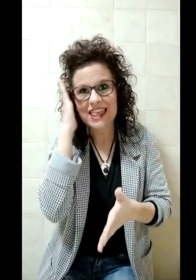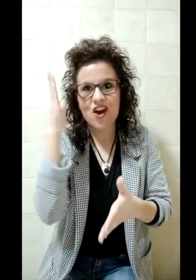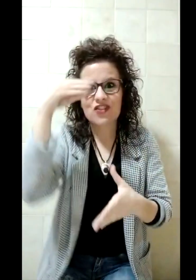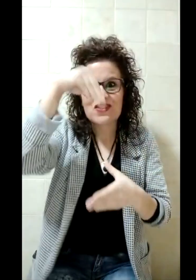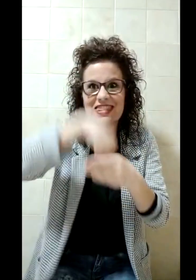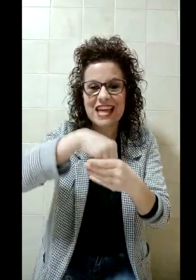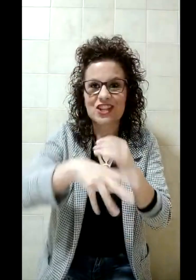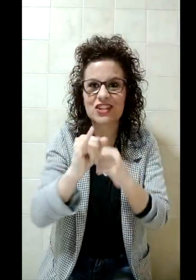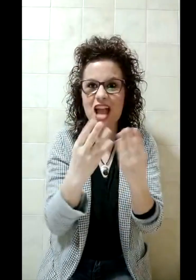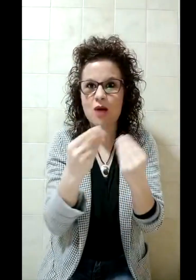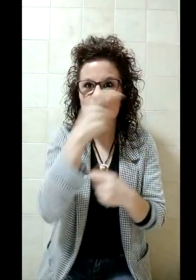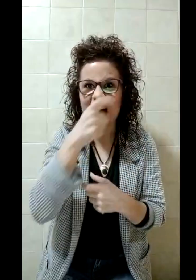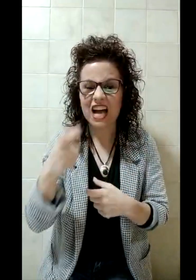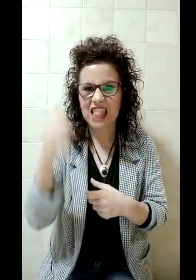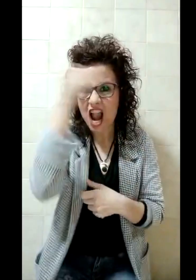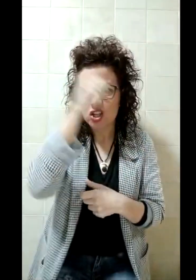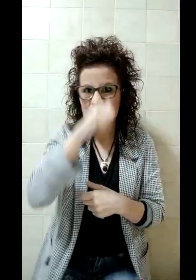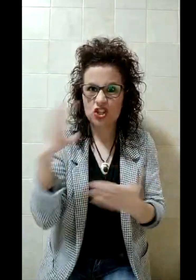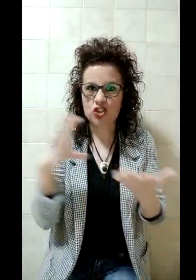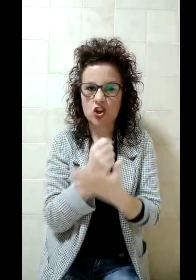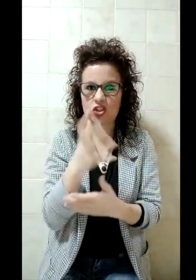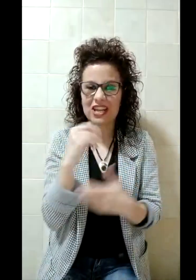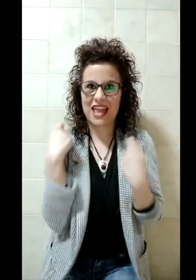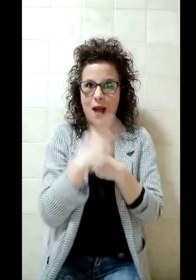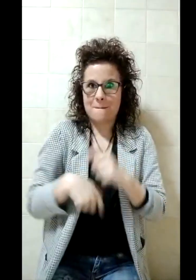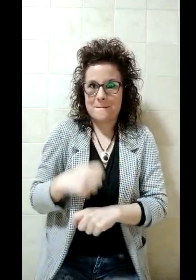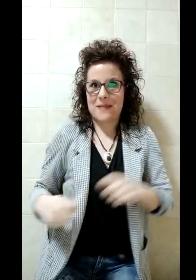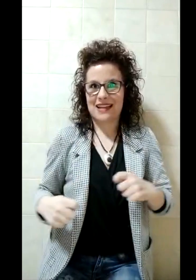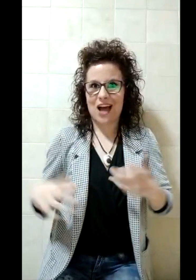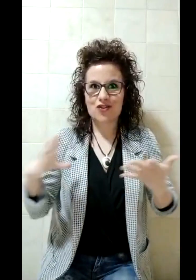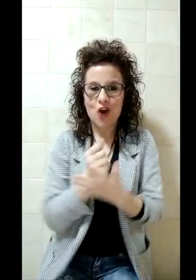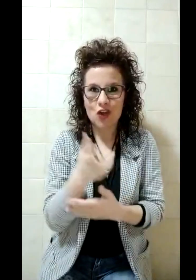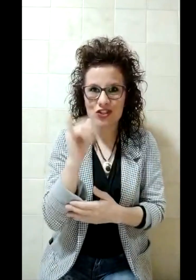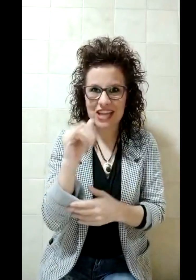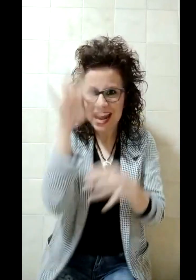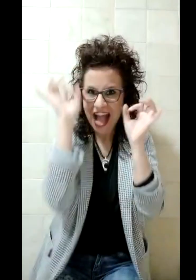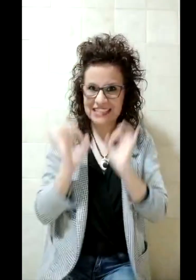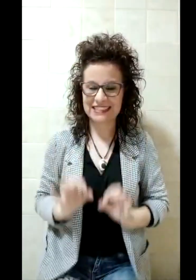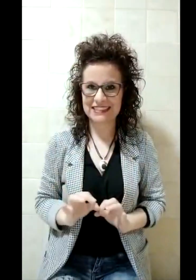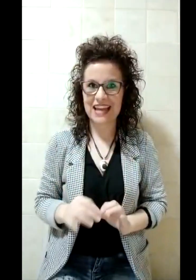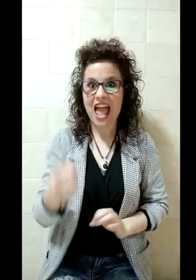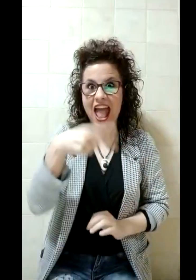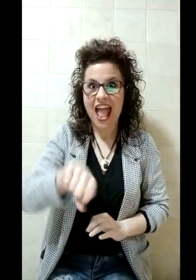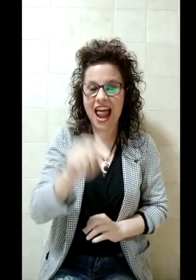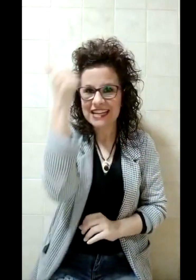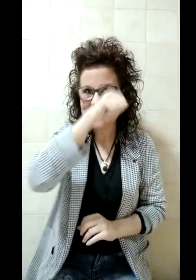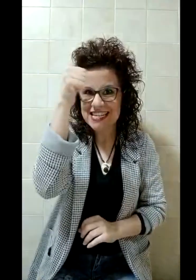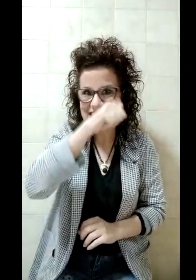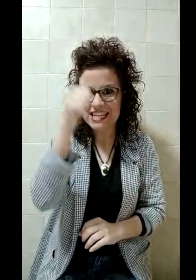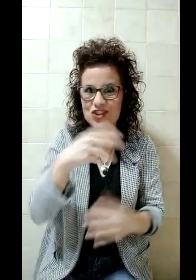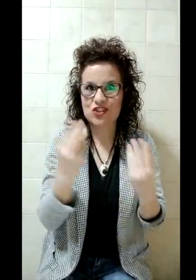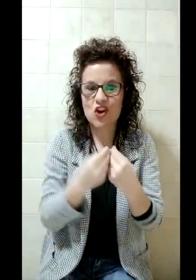una auténtica sorpresa. La habitación estaba llena de gente. Los niños llevaban bata y todos tenían